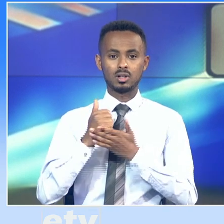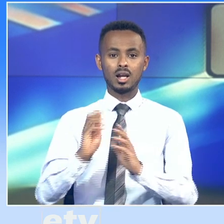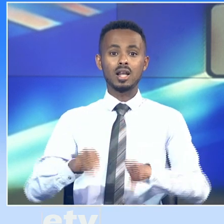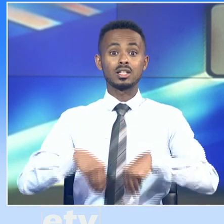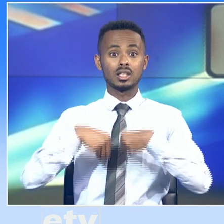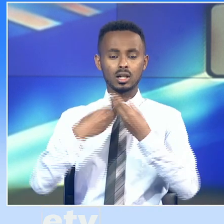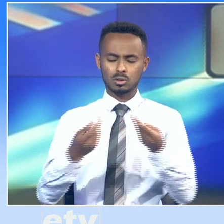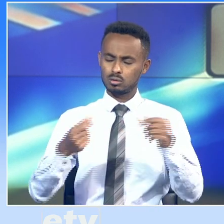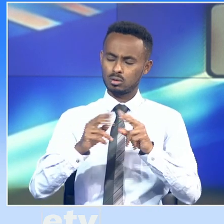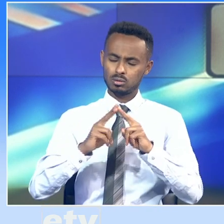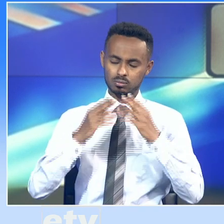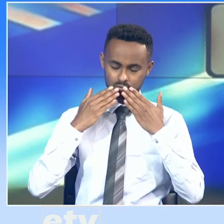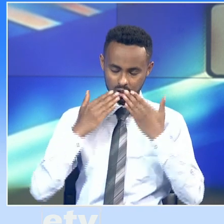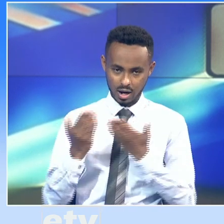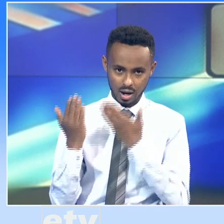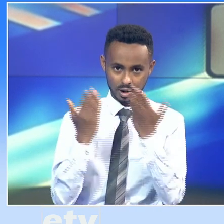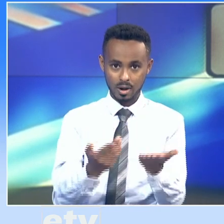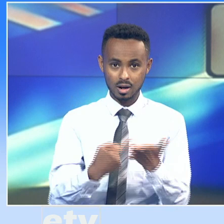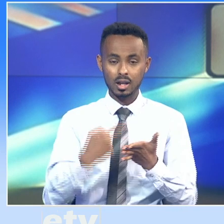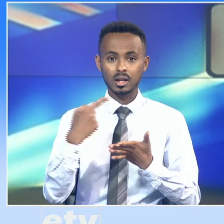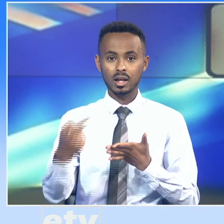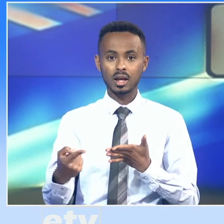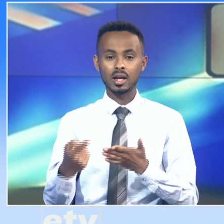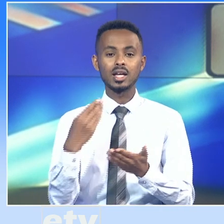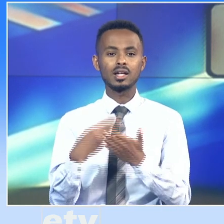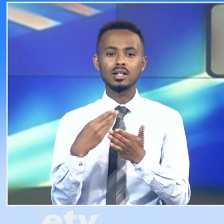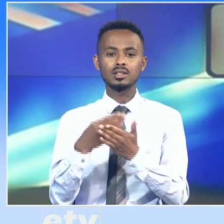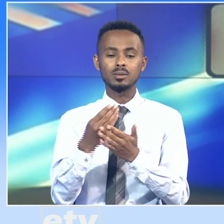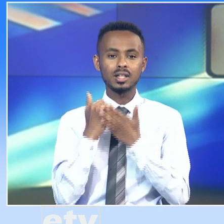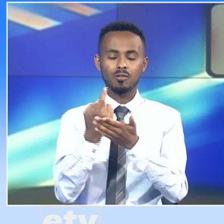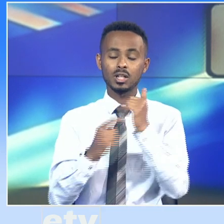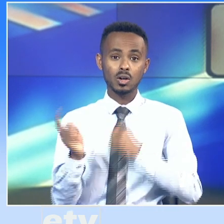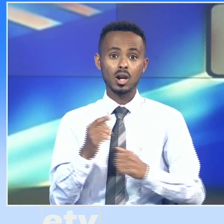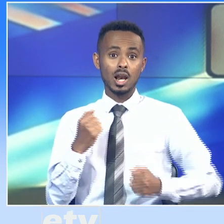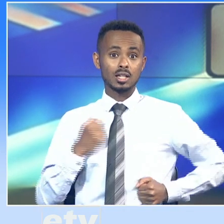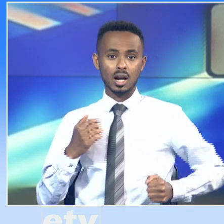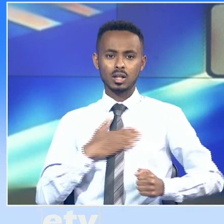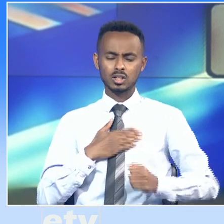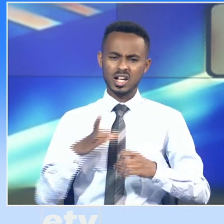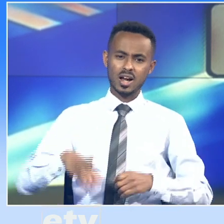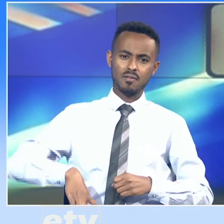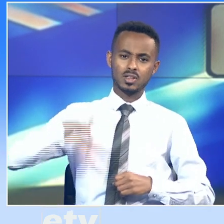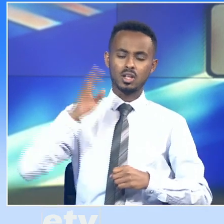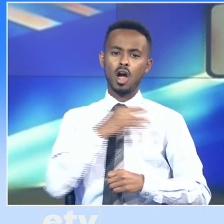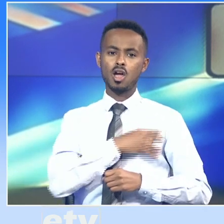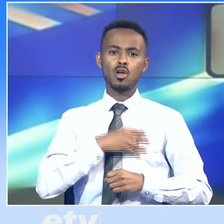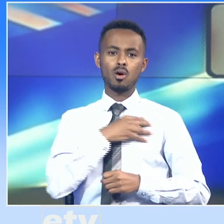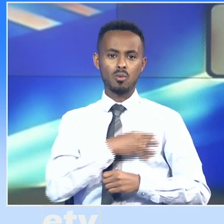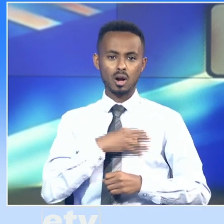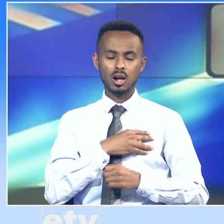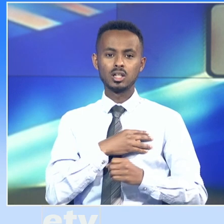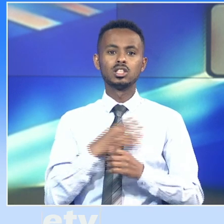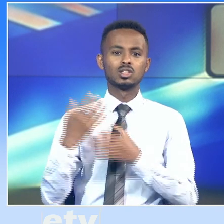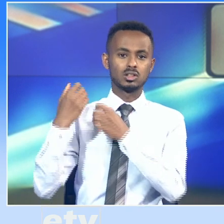ለበረከታችሁ ታስዋጽኦ እጅግ ምስጋና እናቀርባለን። ይሄ የገንዘብ ድጋፍ ብቻ ሳይሆን ለሰራዊታችን ከፍተኛ የሞራል